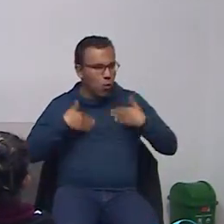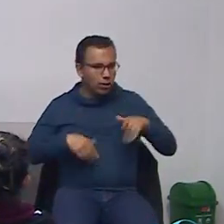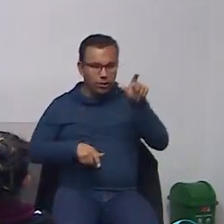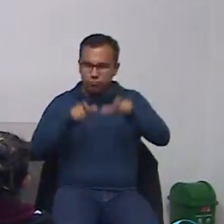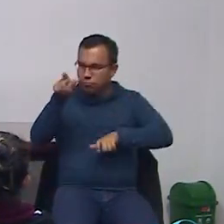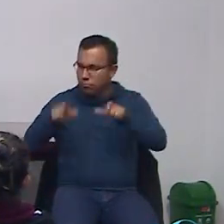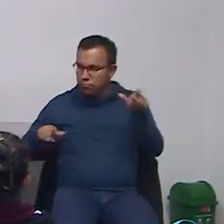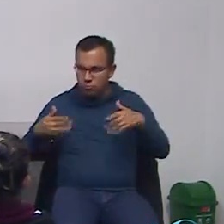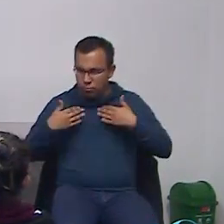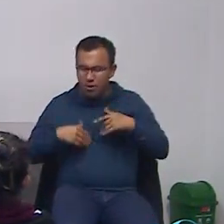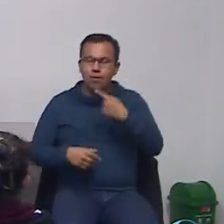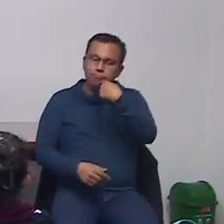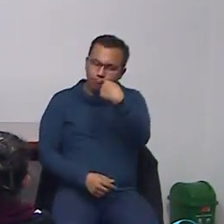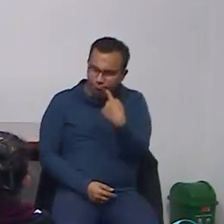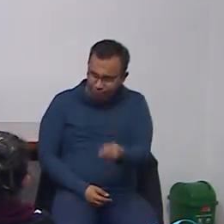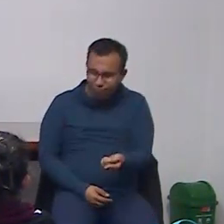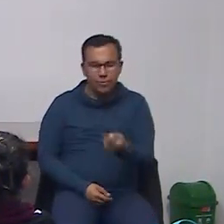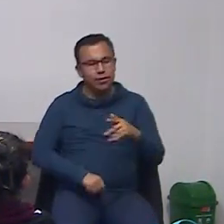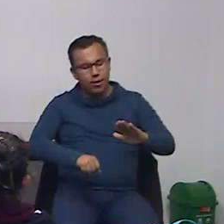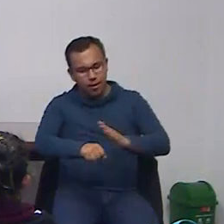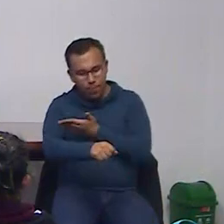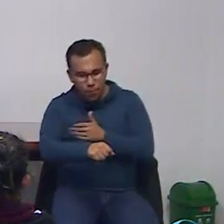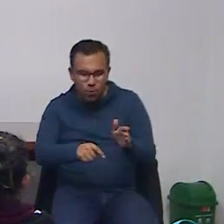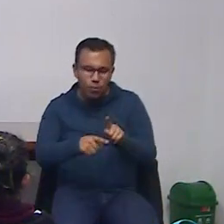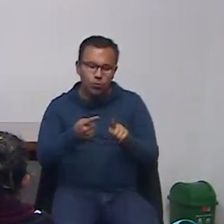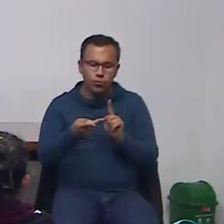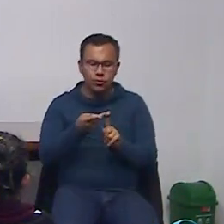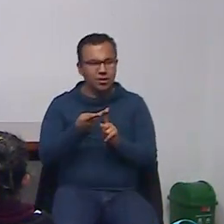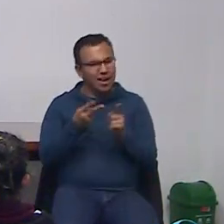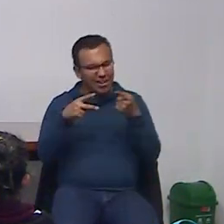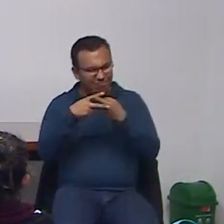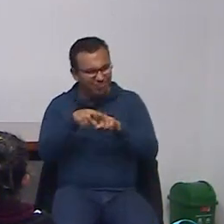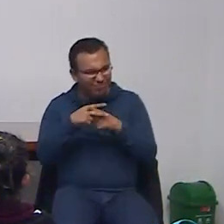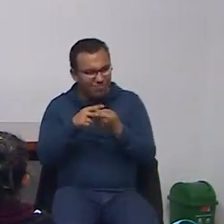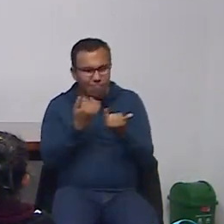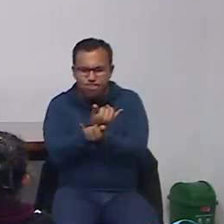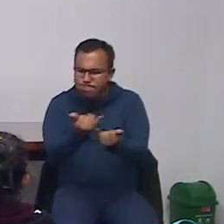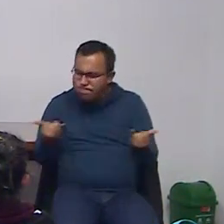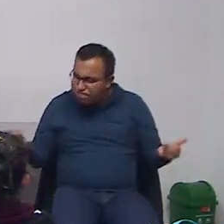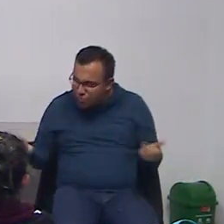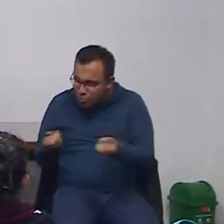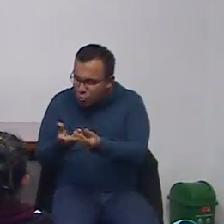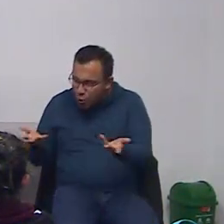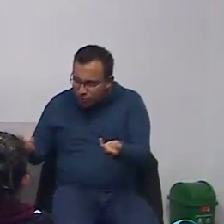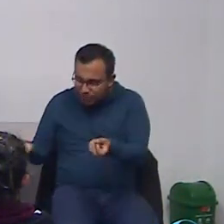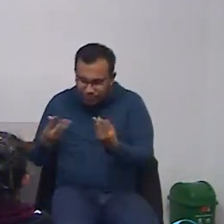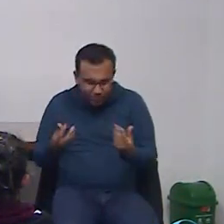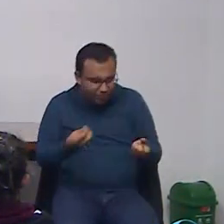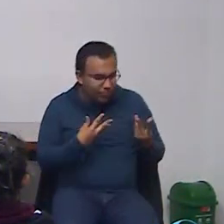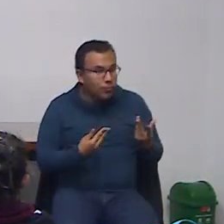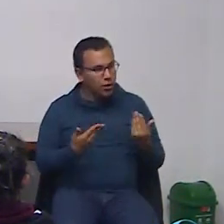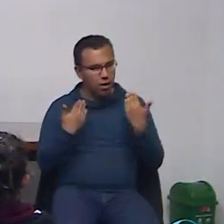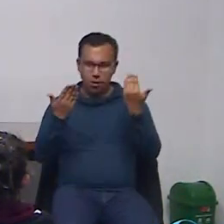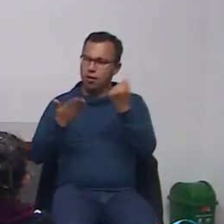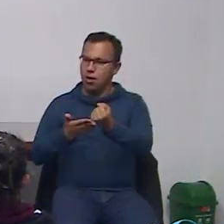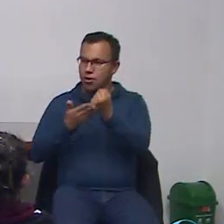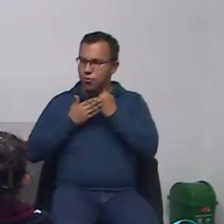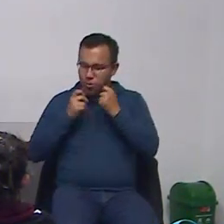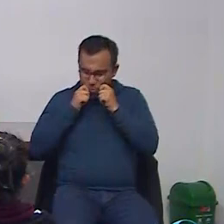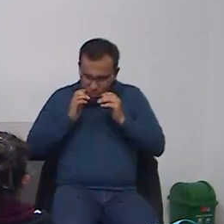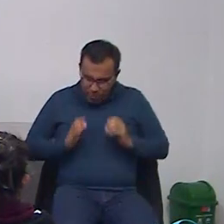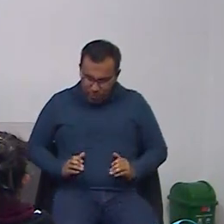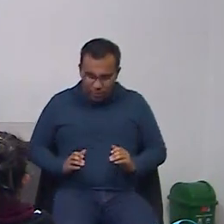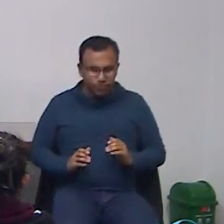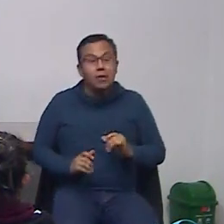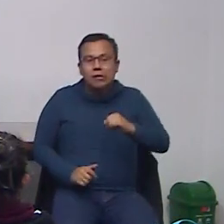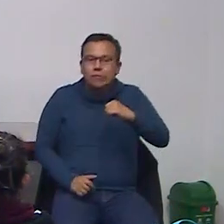por el tema de lo que yo les decía la música las herramientas que tenemos a diario en nuestra vida cotidiana Pues nos pueden ayudar a todos los seres humanos